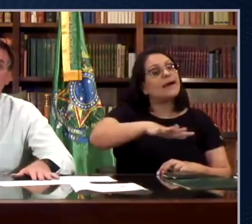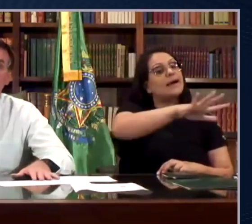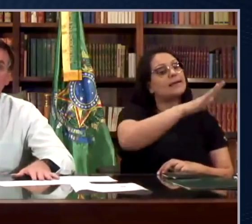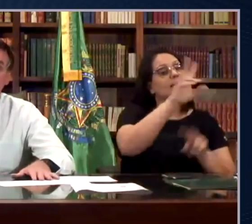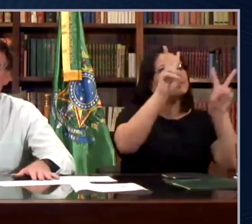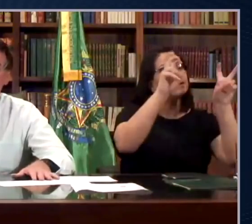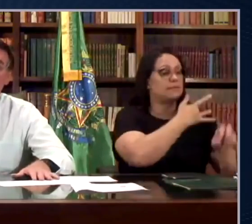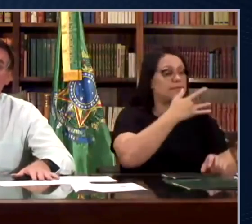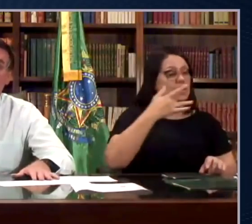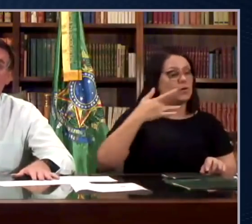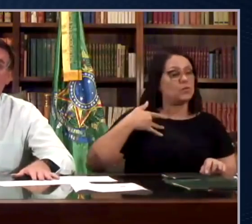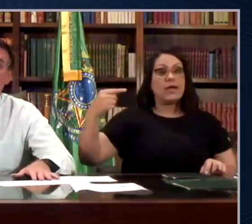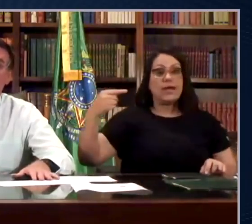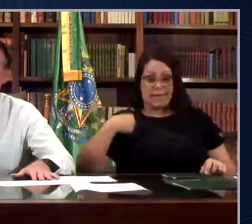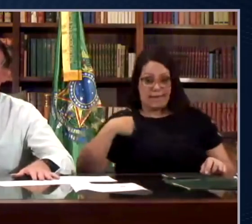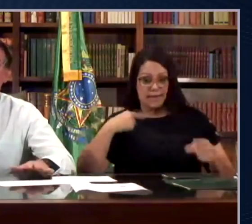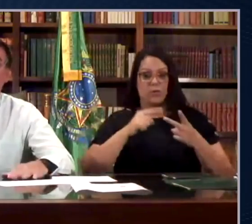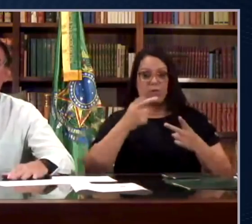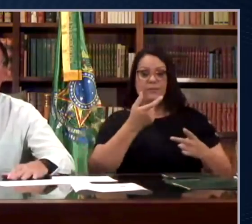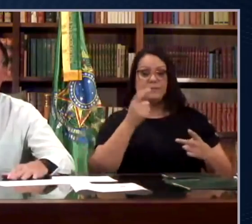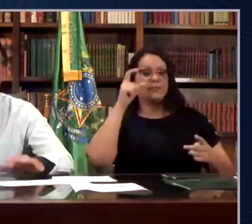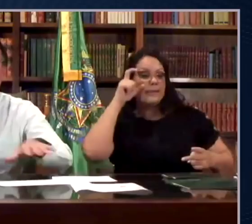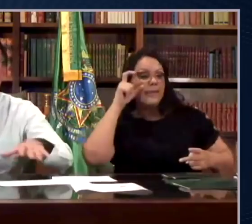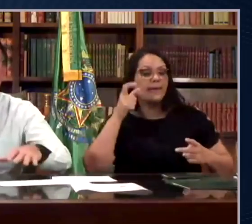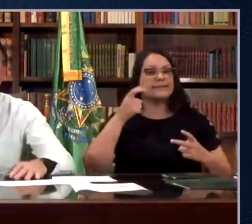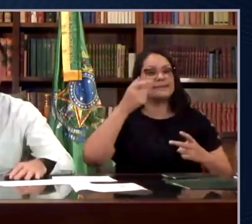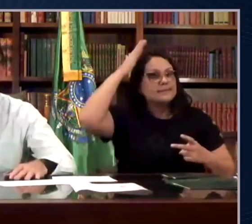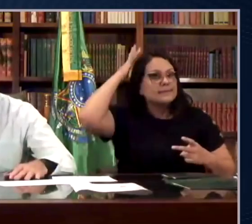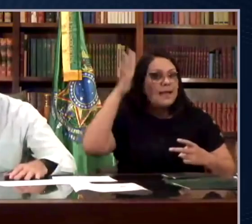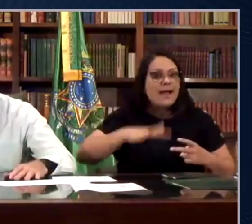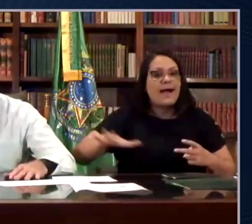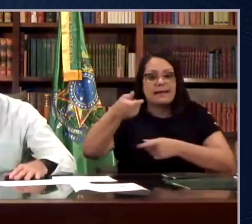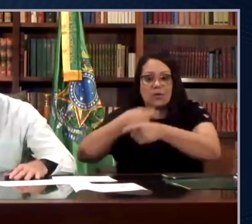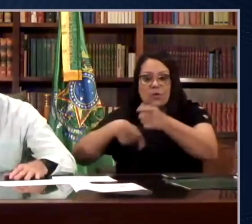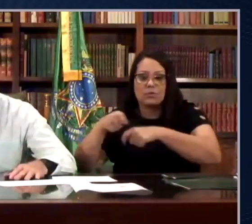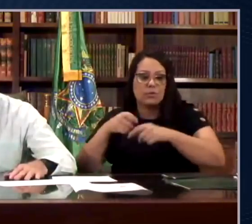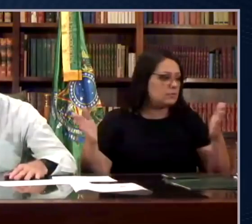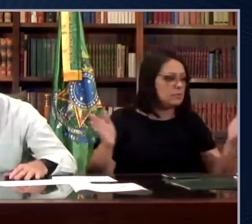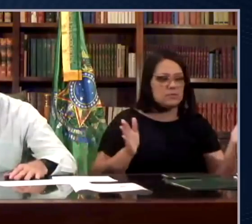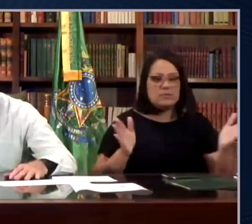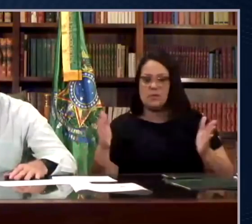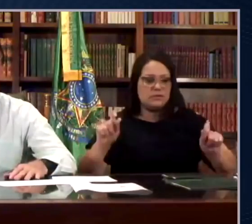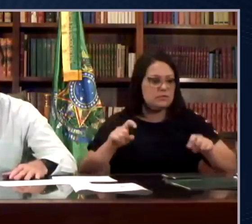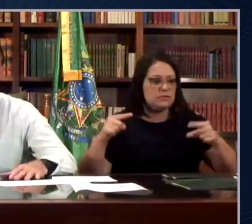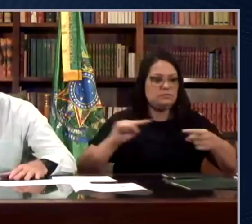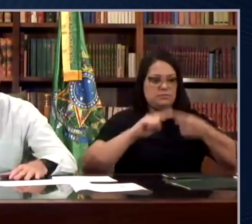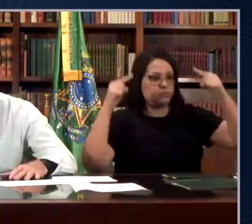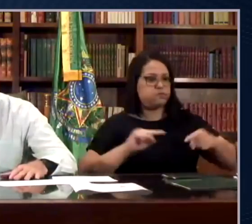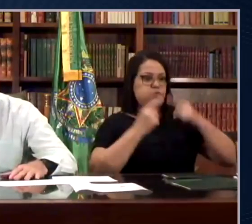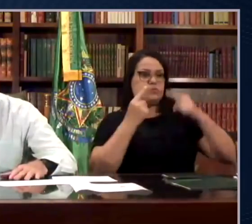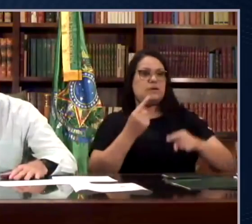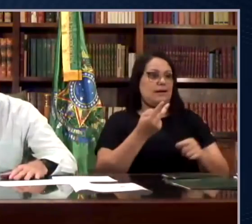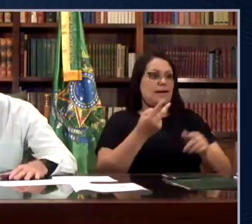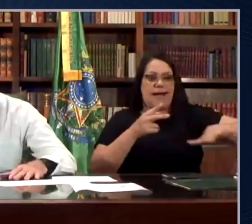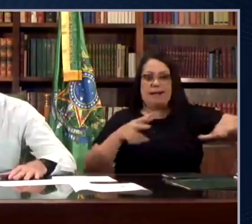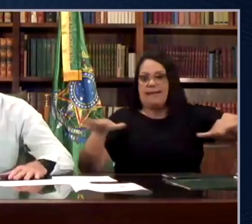saúde e o Guedes cuida da economia e eu entro no meio aqui para que não haja atrito entre essas áreas, que as duas áreas